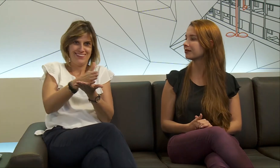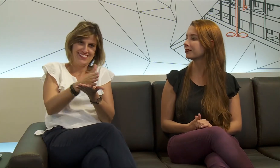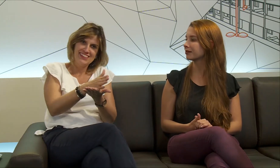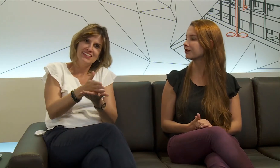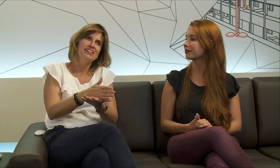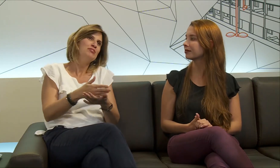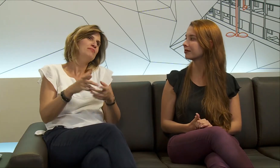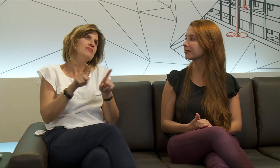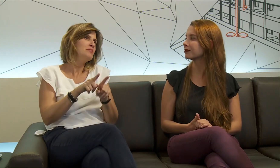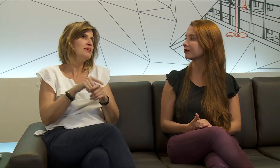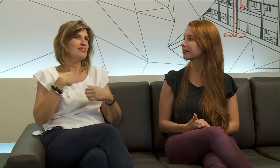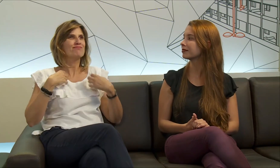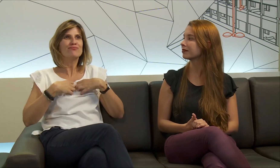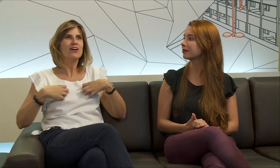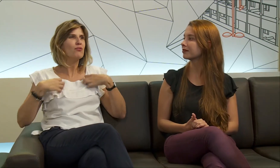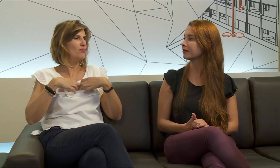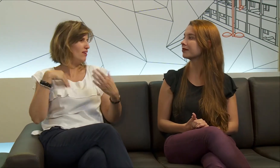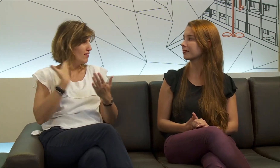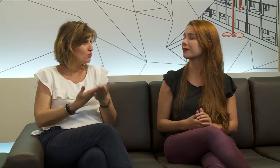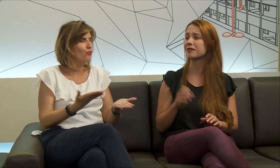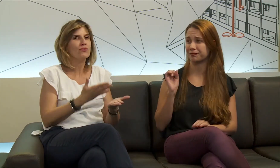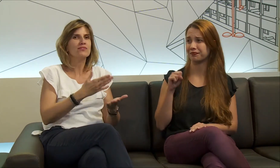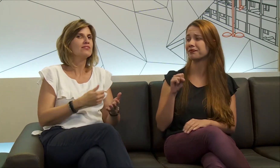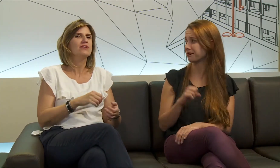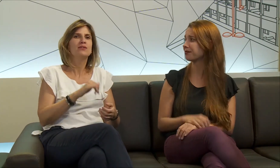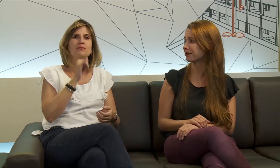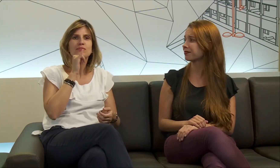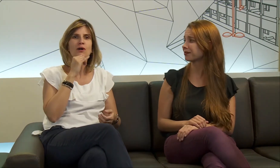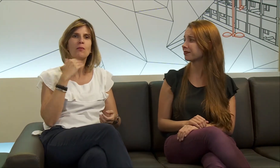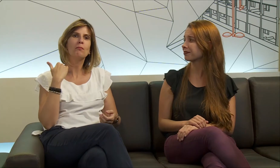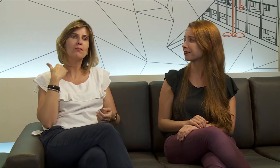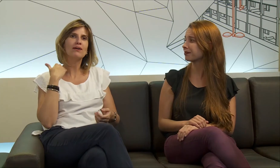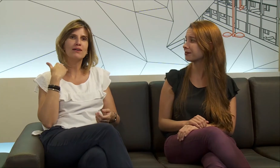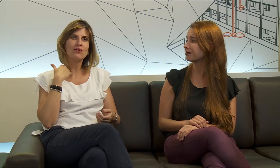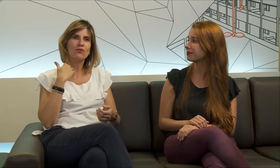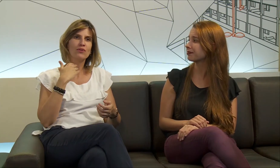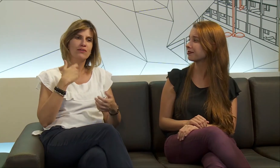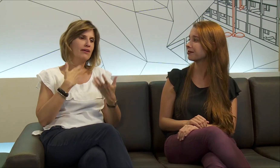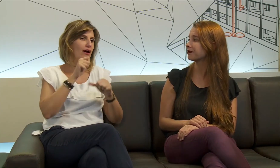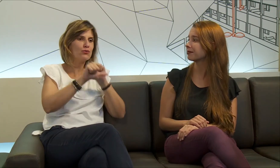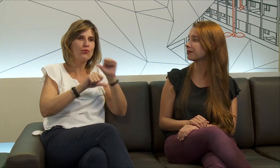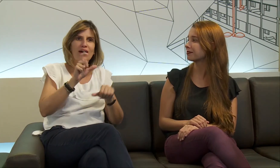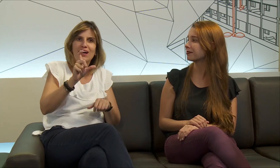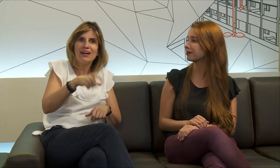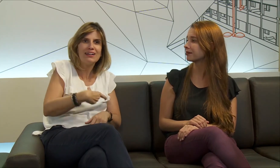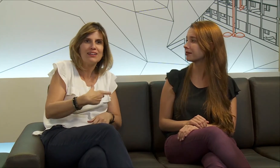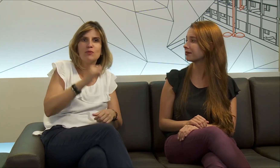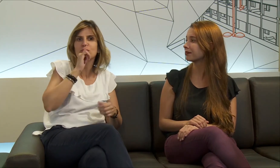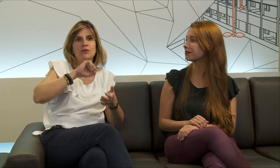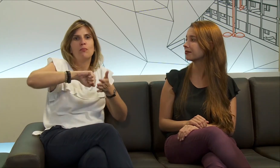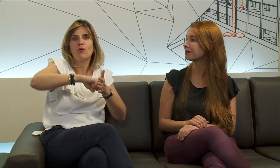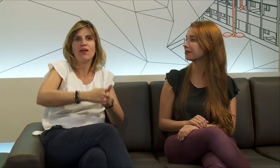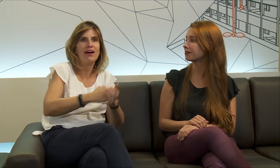existe na verdade, esse olhar de que há uma deficiência.